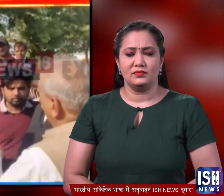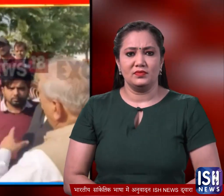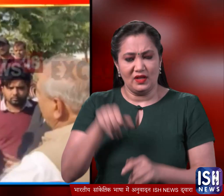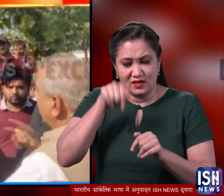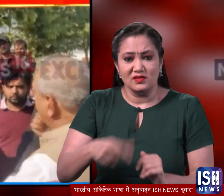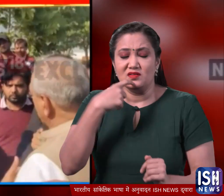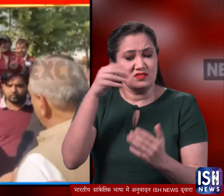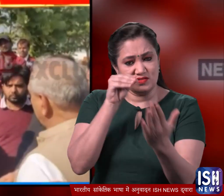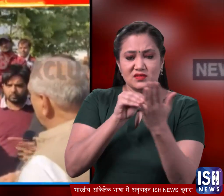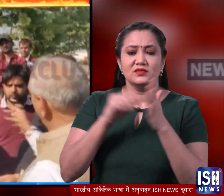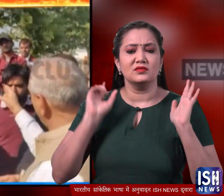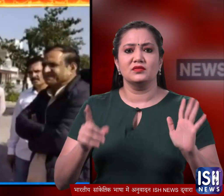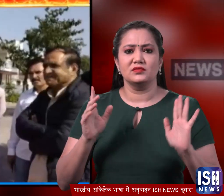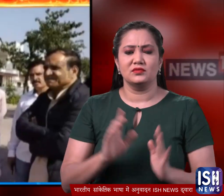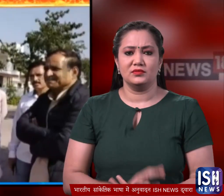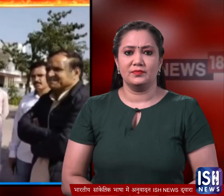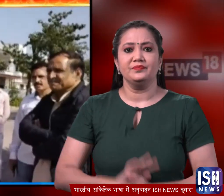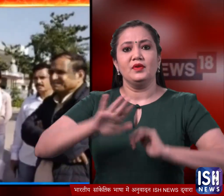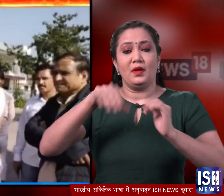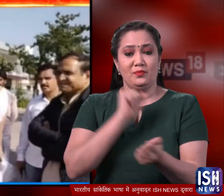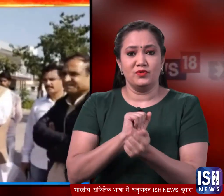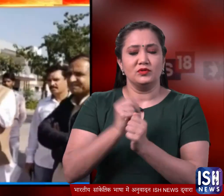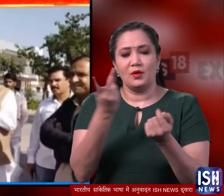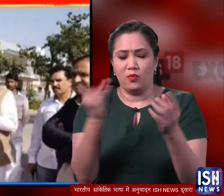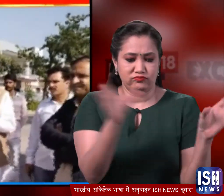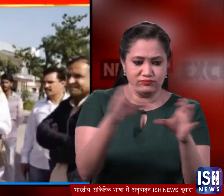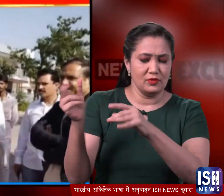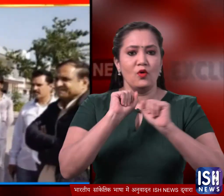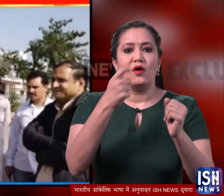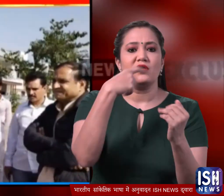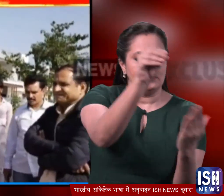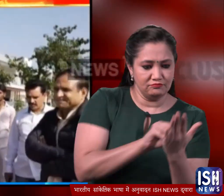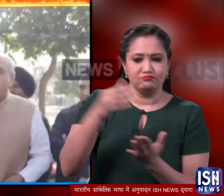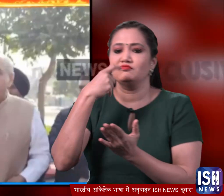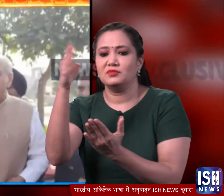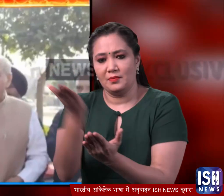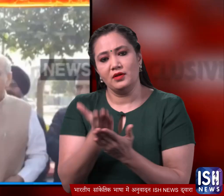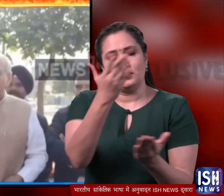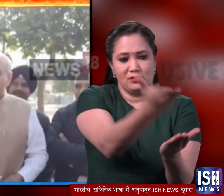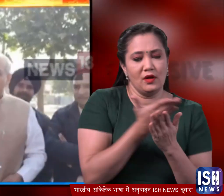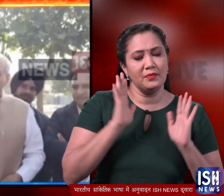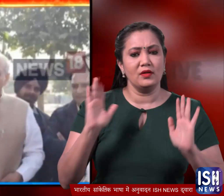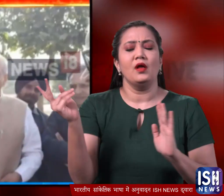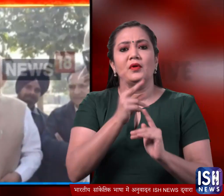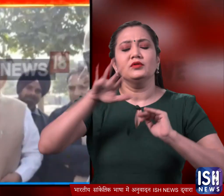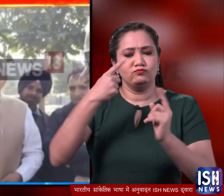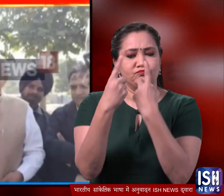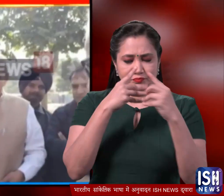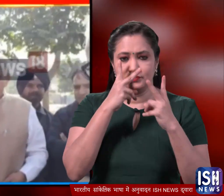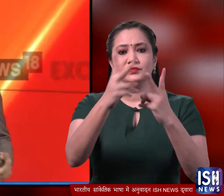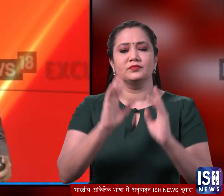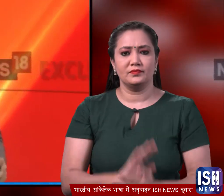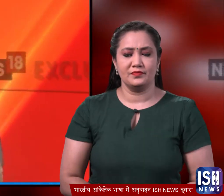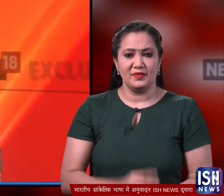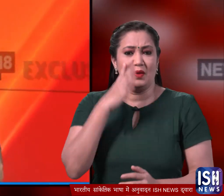आप बंधवाओगे ठीक है, नहीं मेरा पर्चा दर्ज करिए। बाद में पुलिस ने दोनों पक्षों को अपनी अपनी शिकायत दर्ज कराने की सलाह दी ताकि उसके आधार पर कार्रवाई की जा